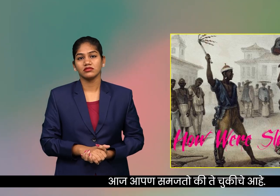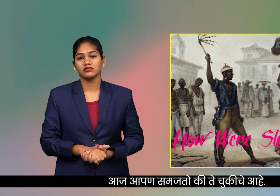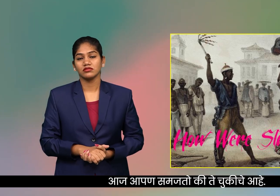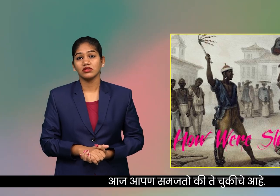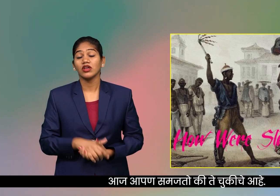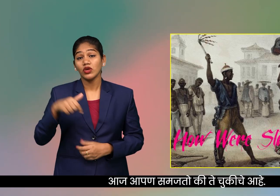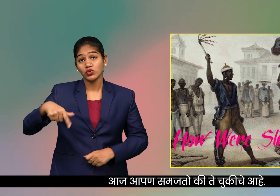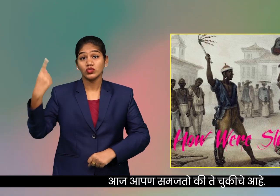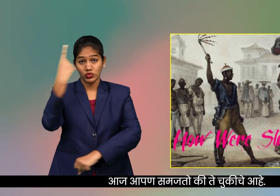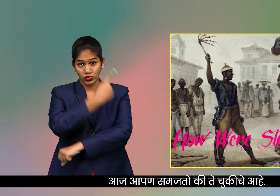आज आपण